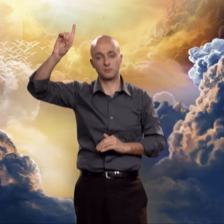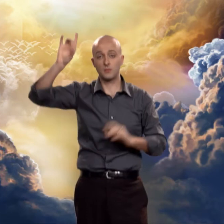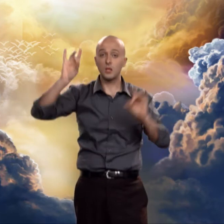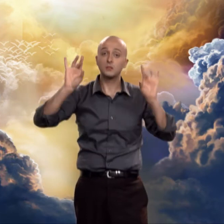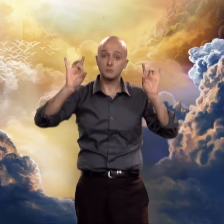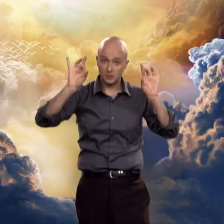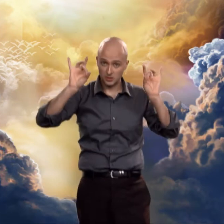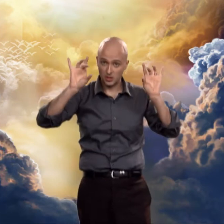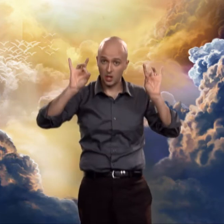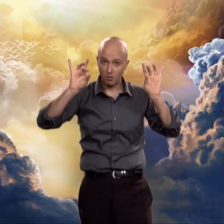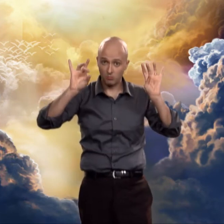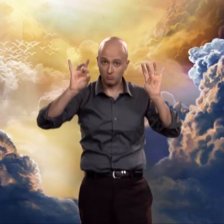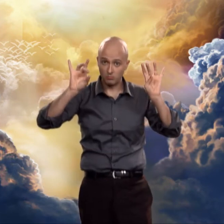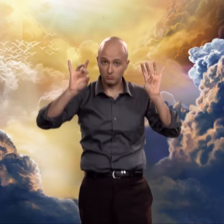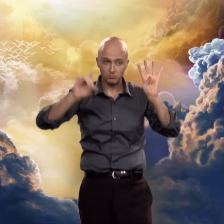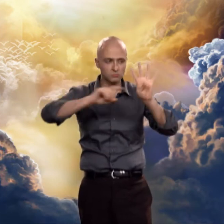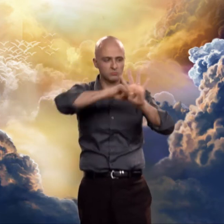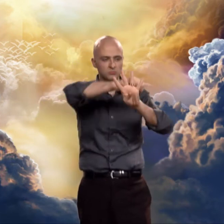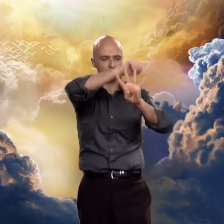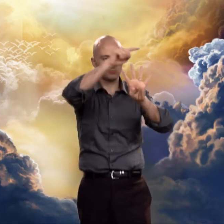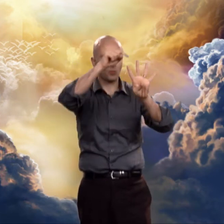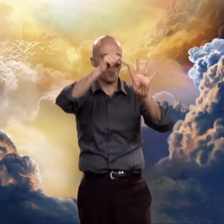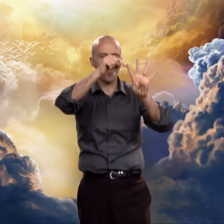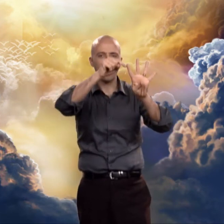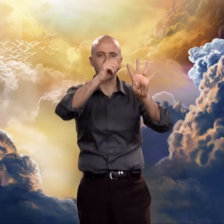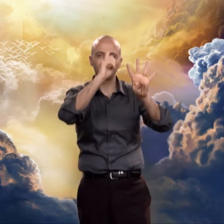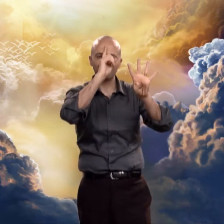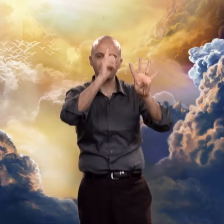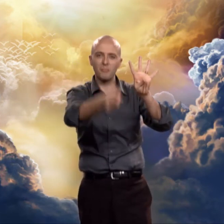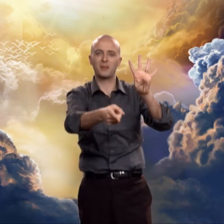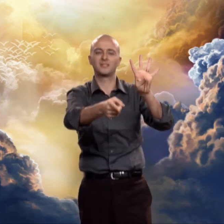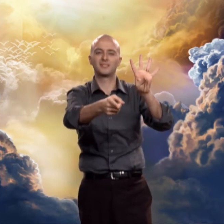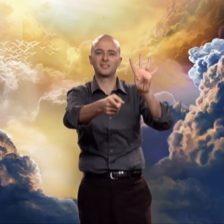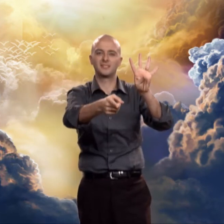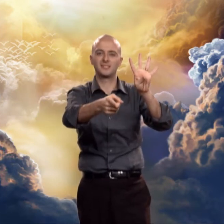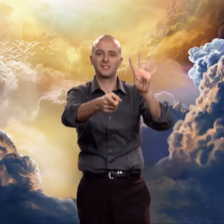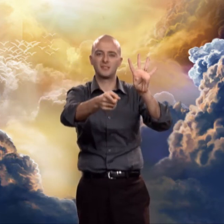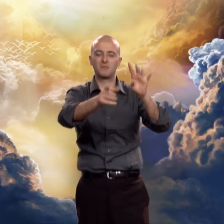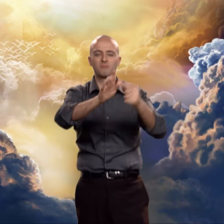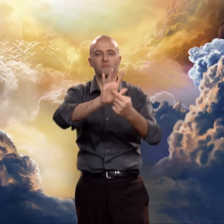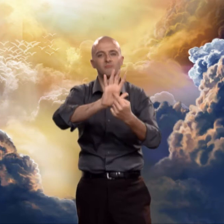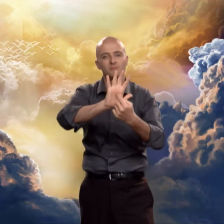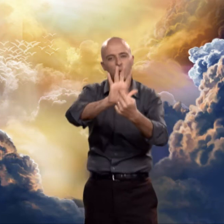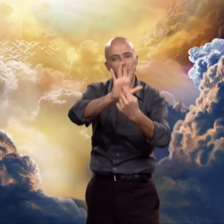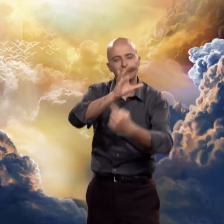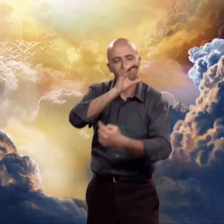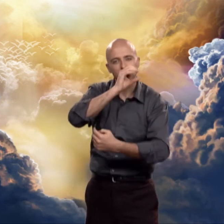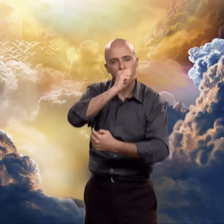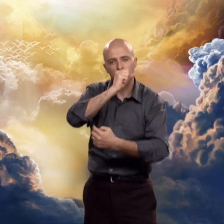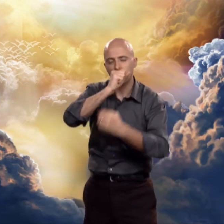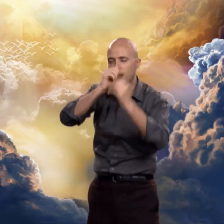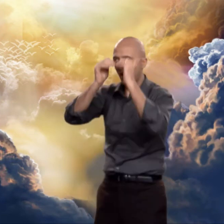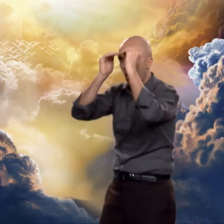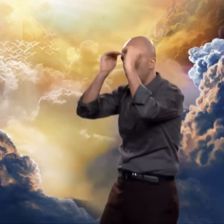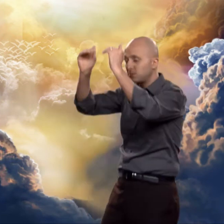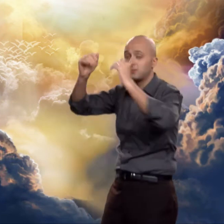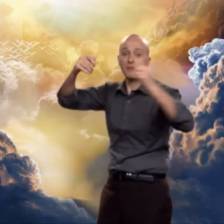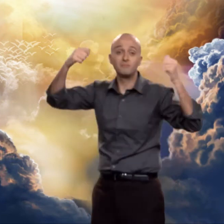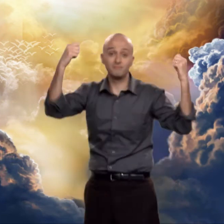de Jacó os seus pecados. Aqueles que o Senhor designa como meu povo devem ser reprovados por sua